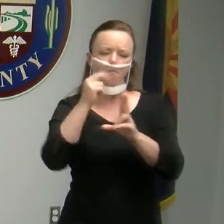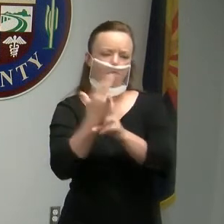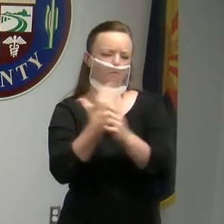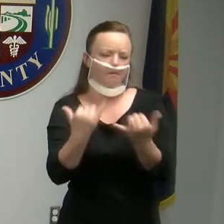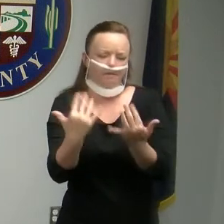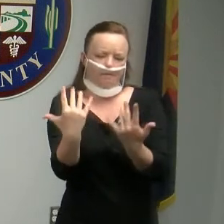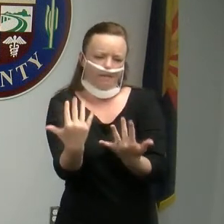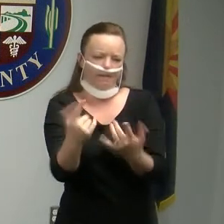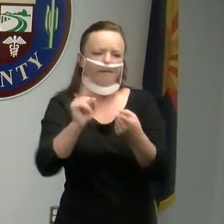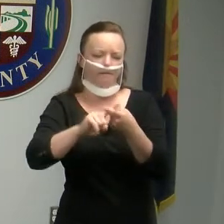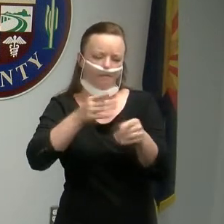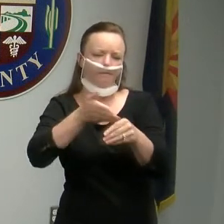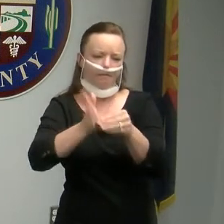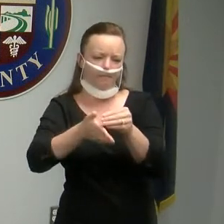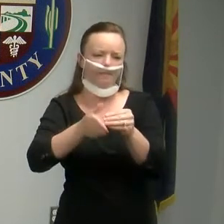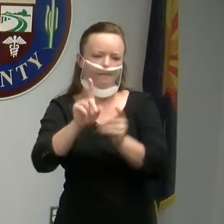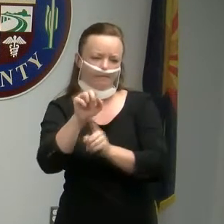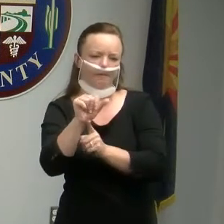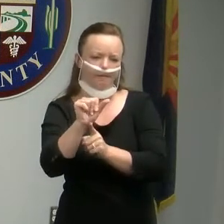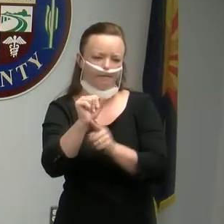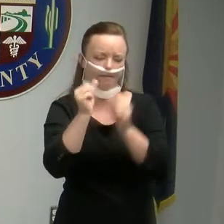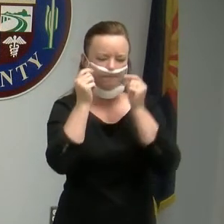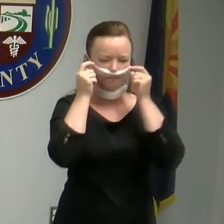we are presenting.